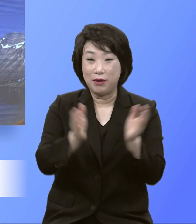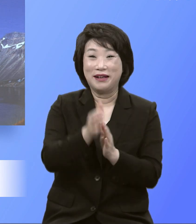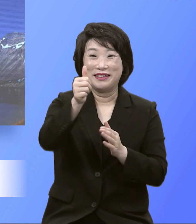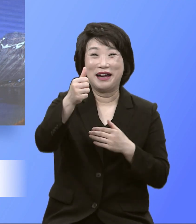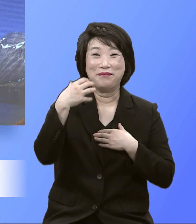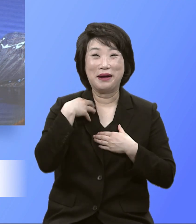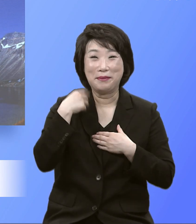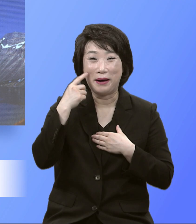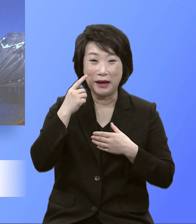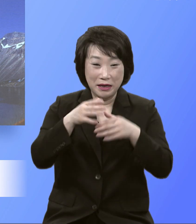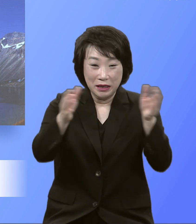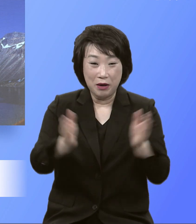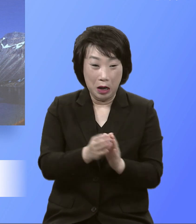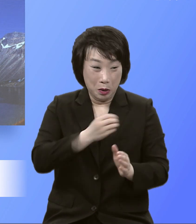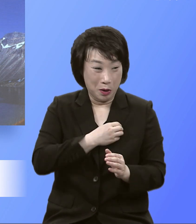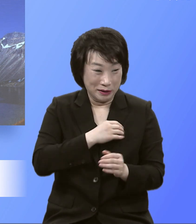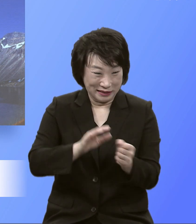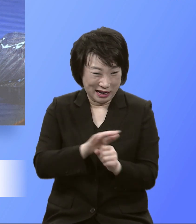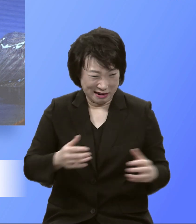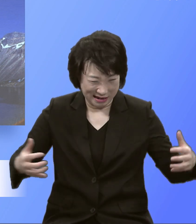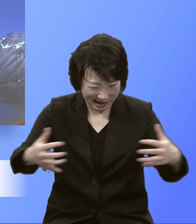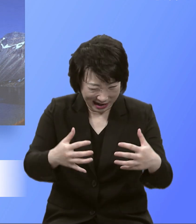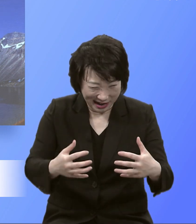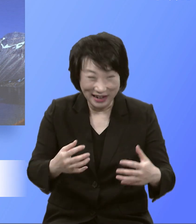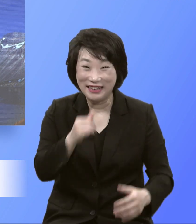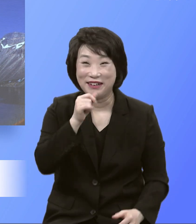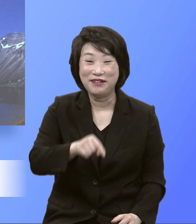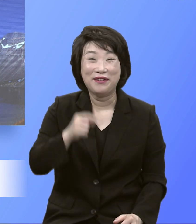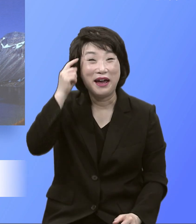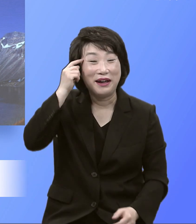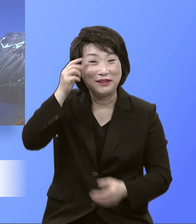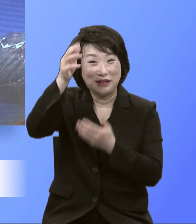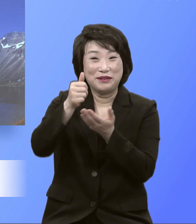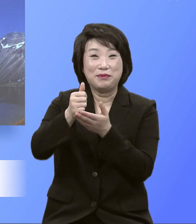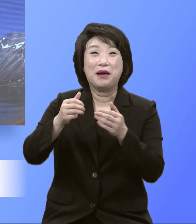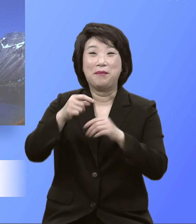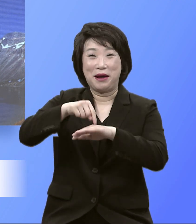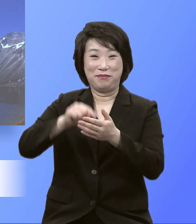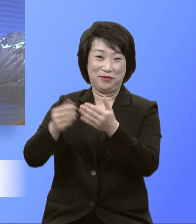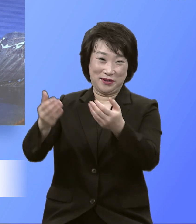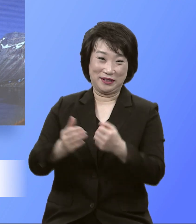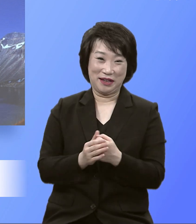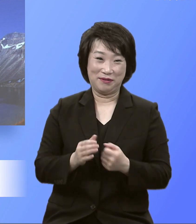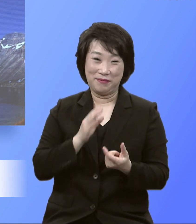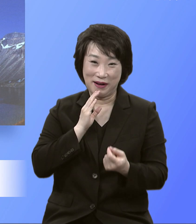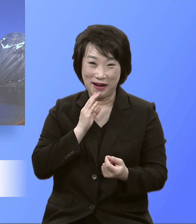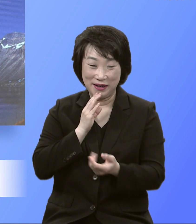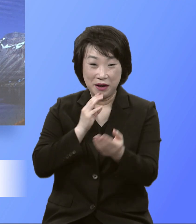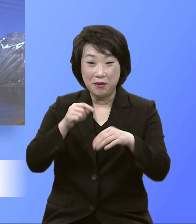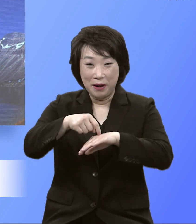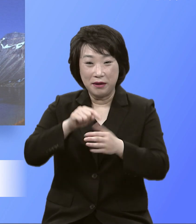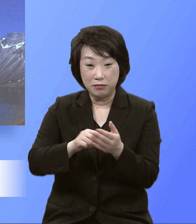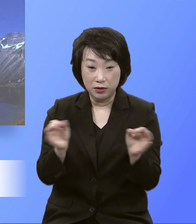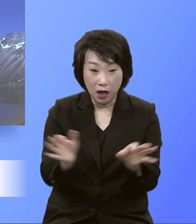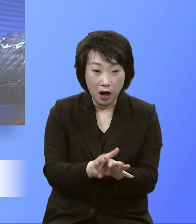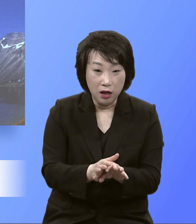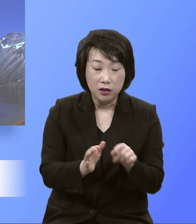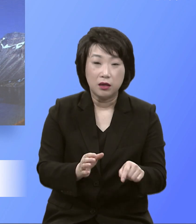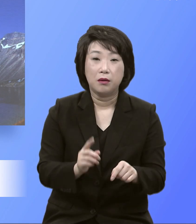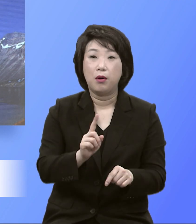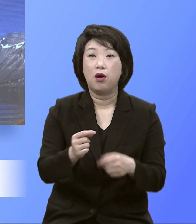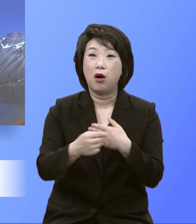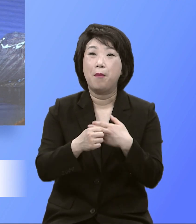기관장만 대봐 기관 식구 얼마나 사랑하는가. 그게 성령이 주신 마음이라 그 말이야. 그 마음이 소멸되면 그 사람